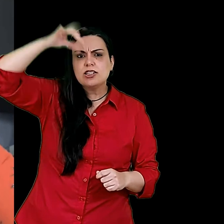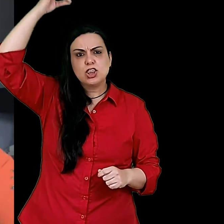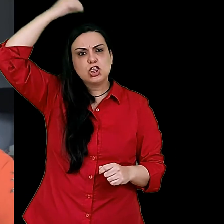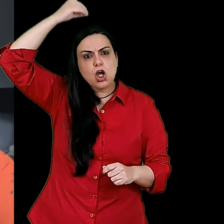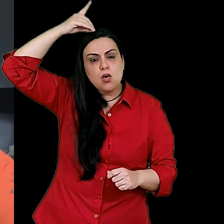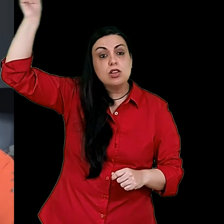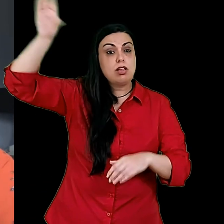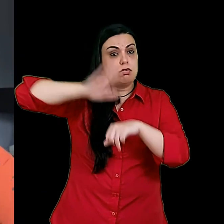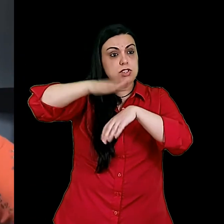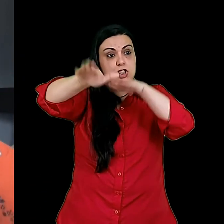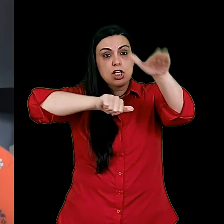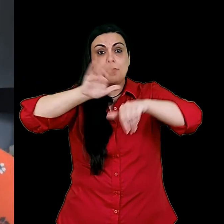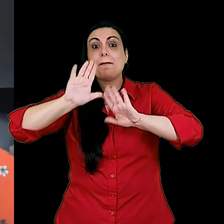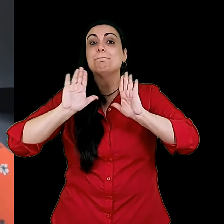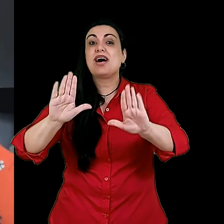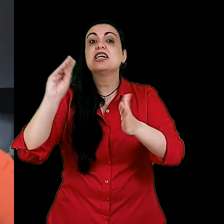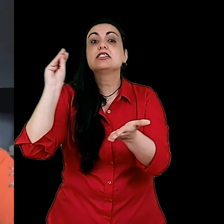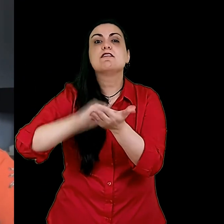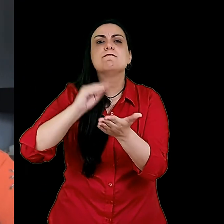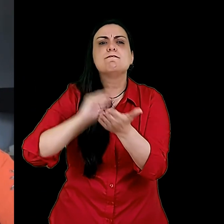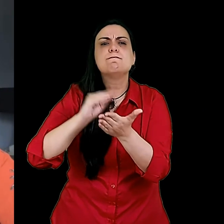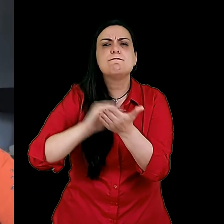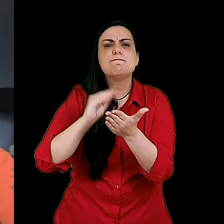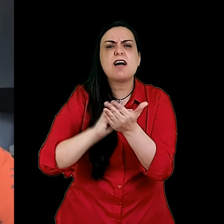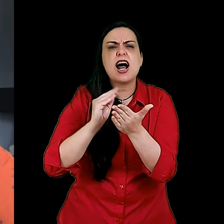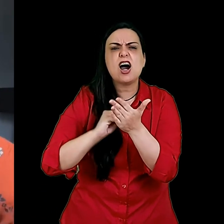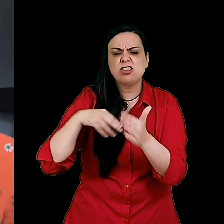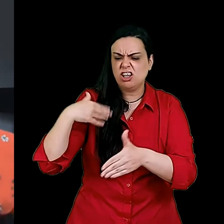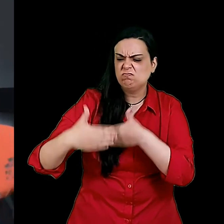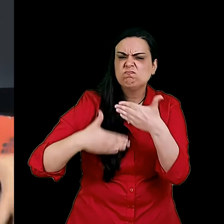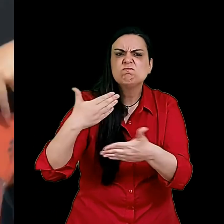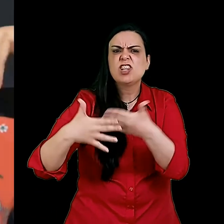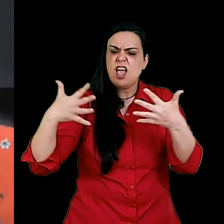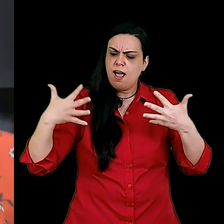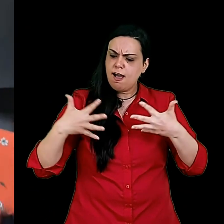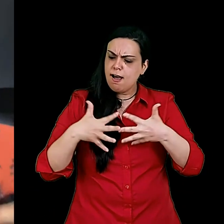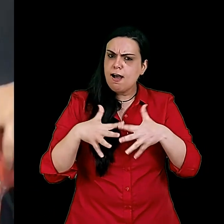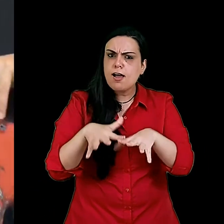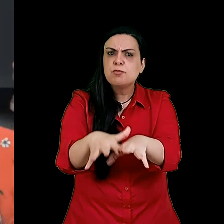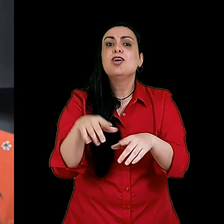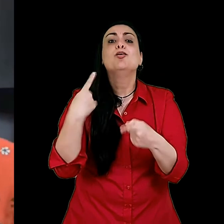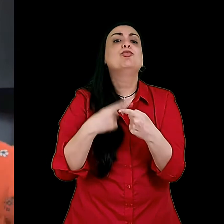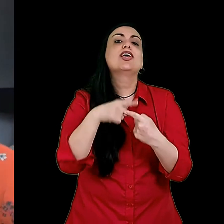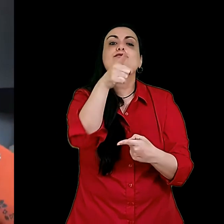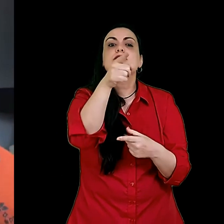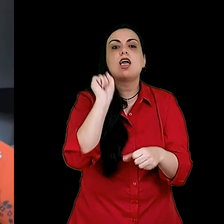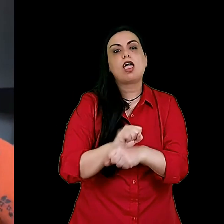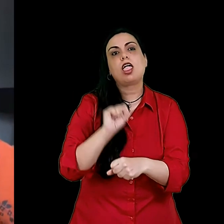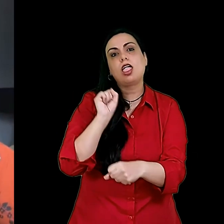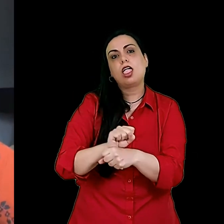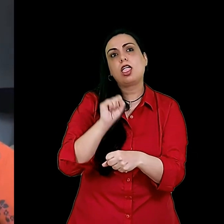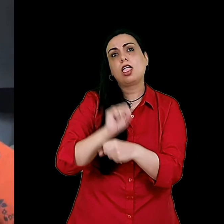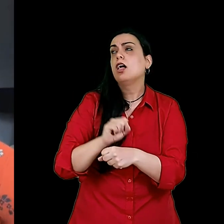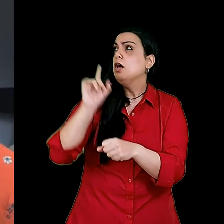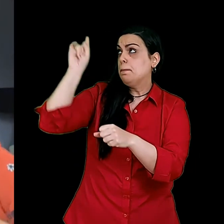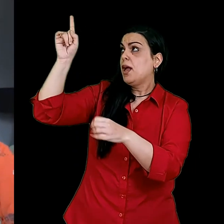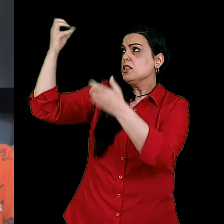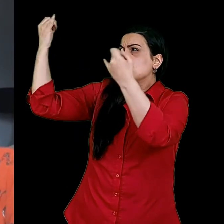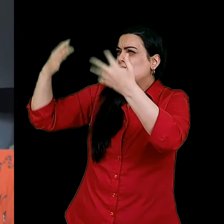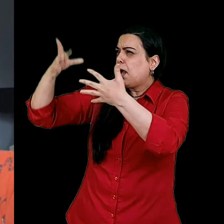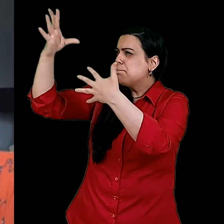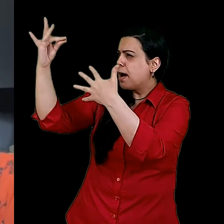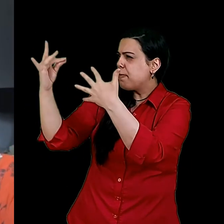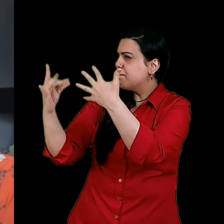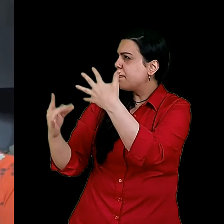para determinadas coisas, porque foi o próprio Deus que te chamou. Mas tá faltando cadência, tá faltando desenvoltura. Por quê? Porque você